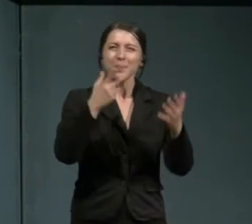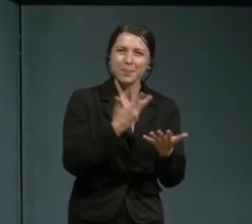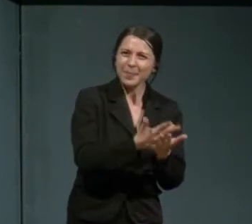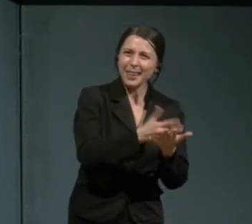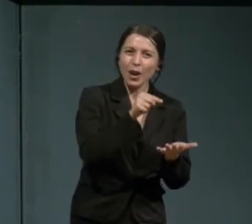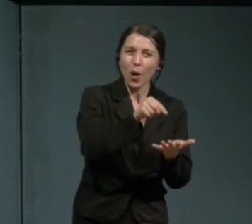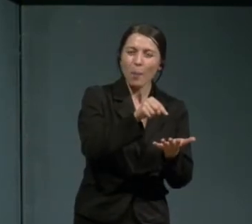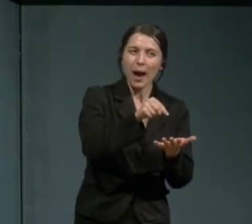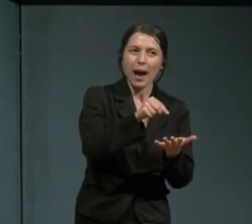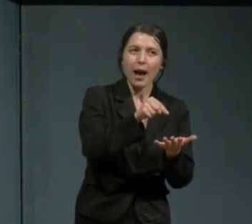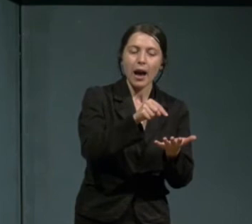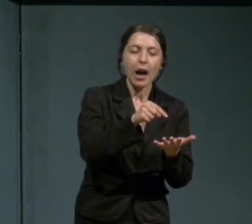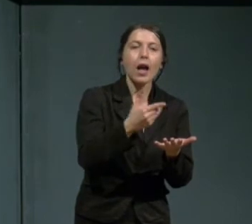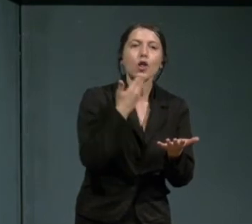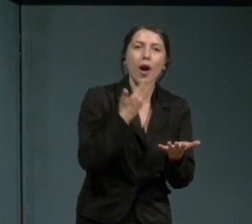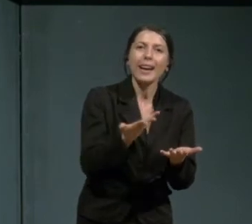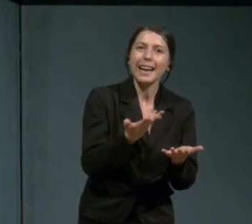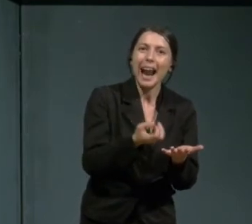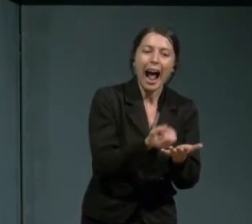sorgeva dall'osservazione